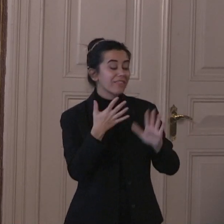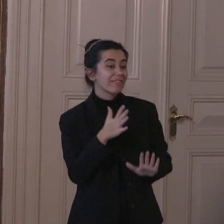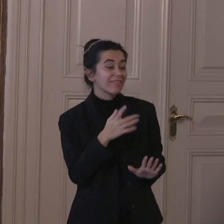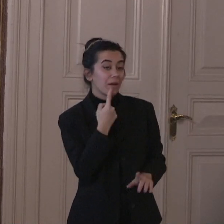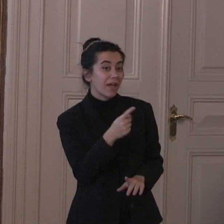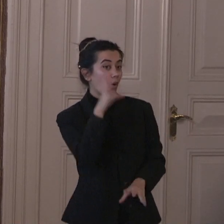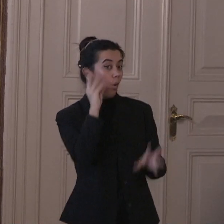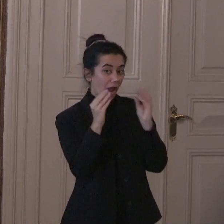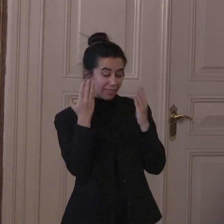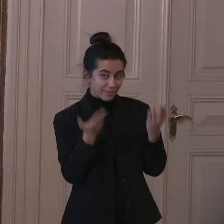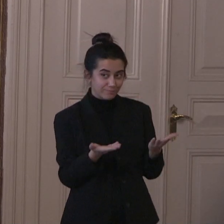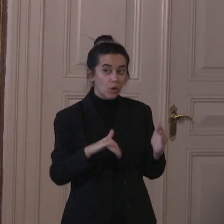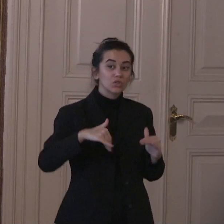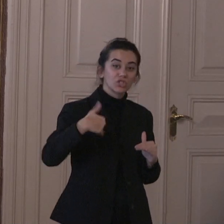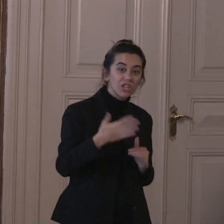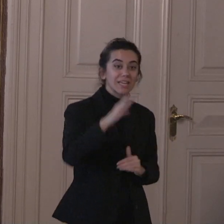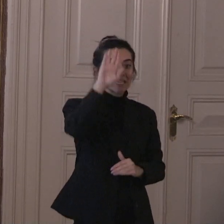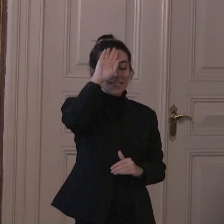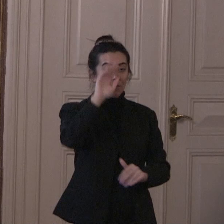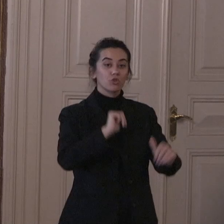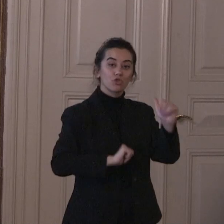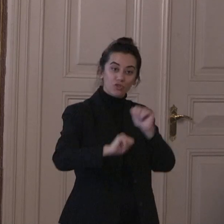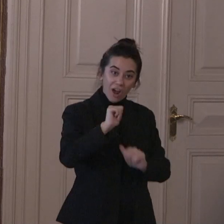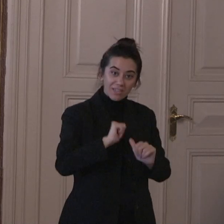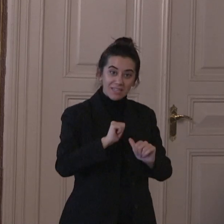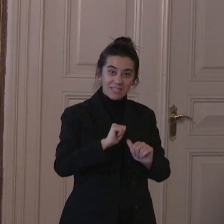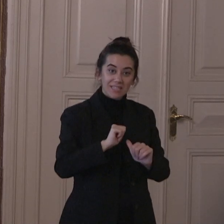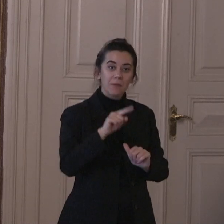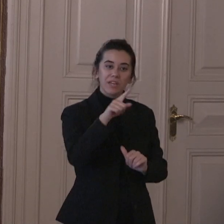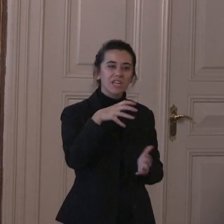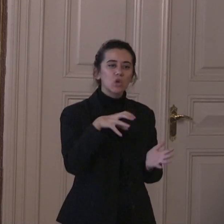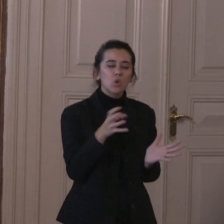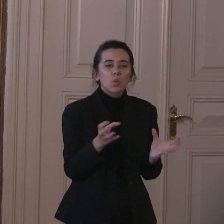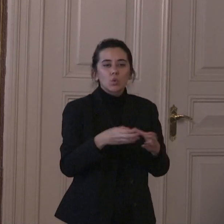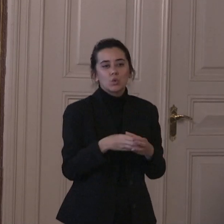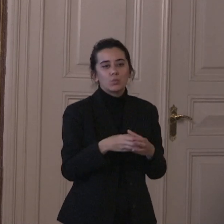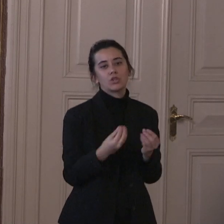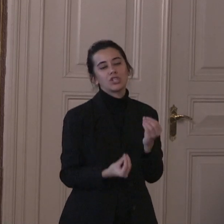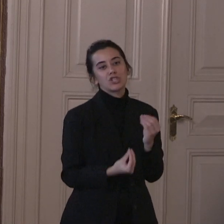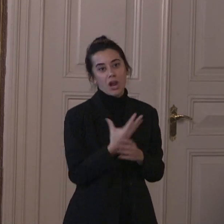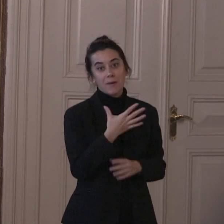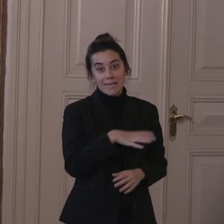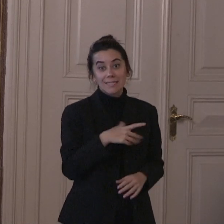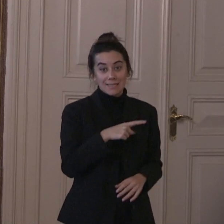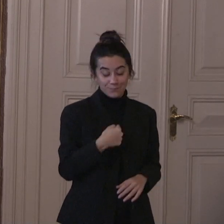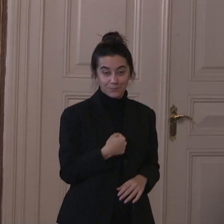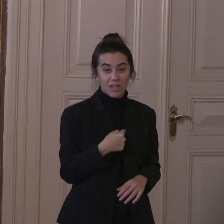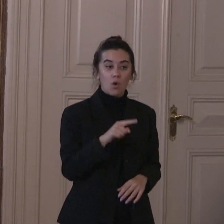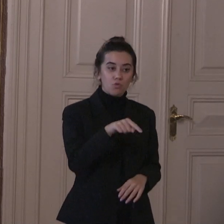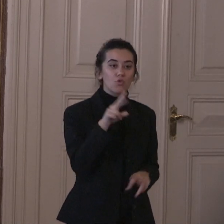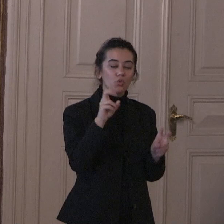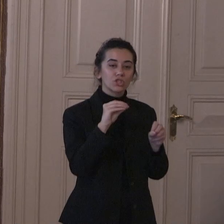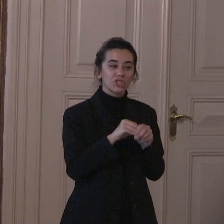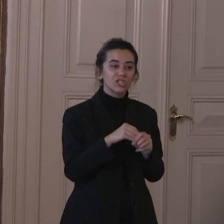onun dışında İslam Üniversitesi Podcast Kulübü'nü kurmayı istedim. Böyle bir kulüp kurmak istedim ve bu konuda da arkadaşlarım kadar